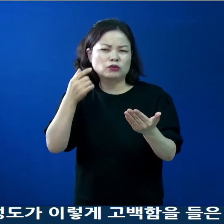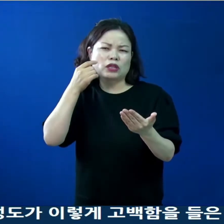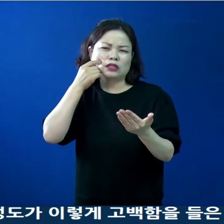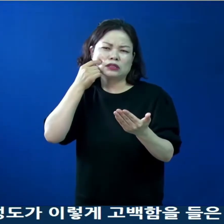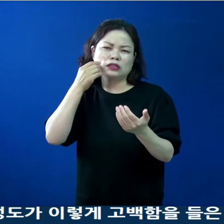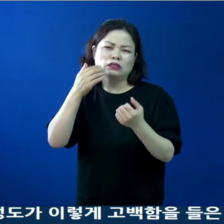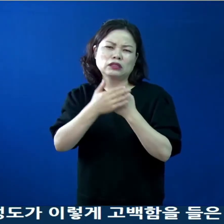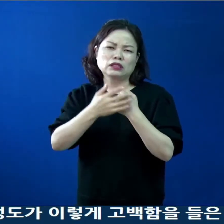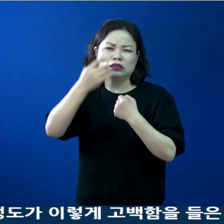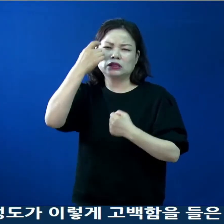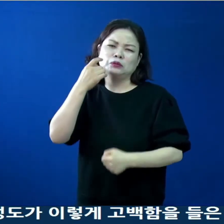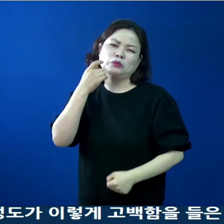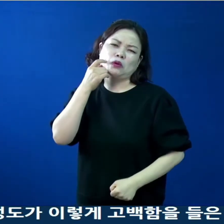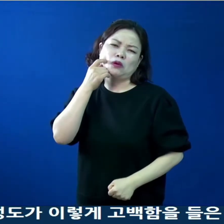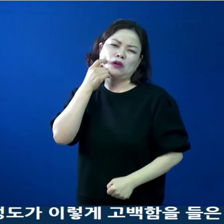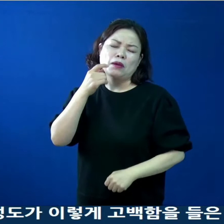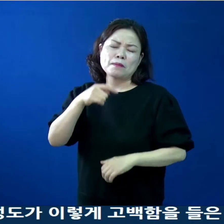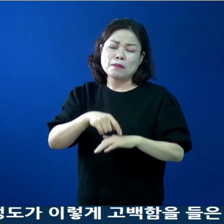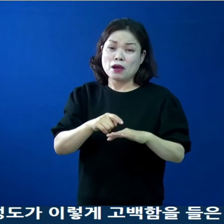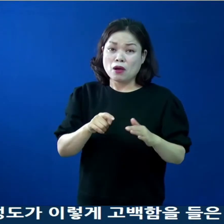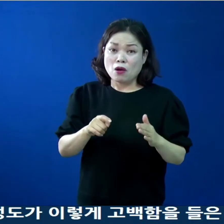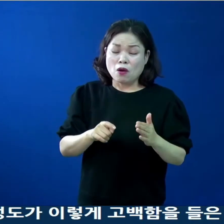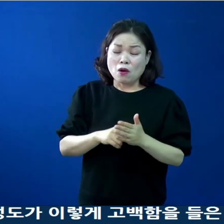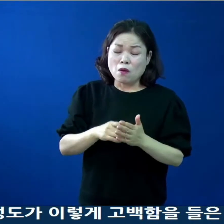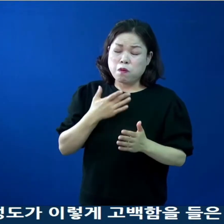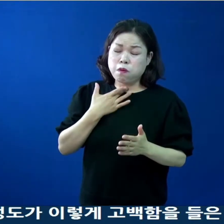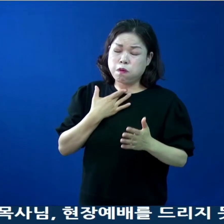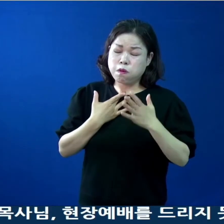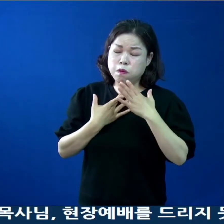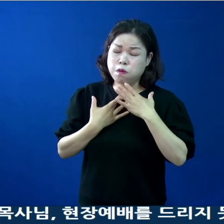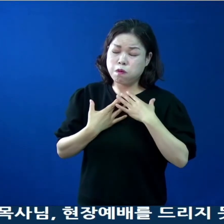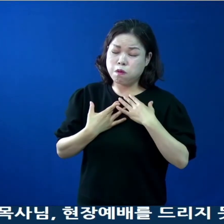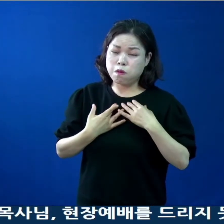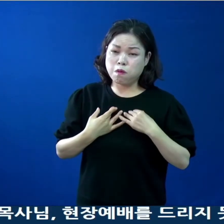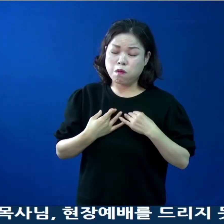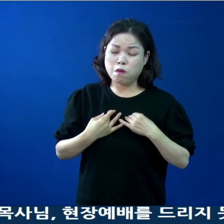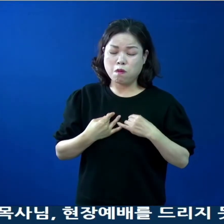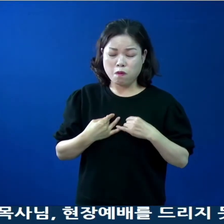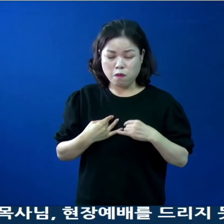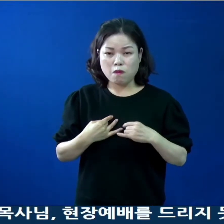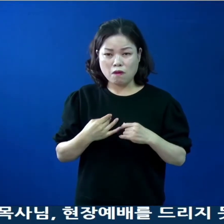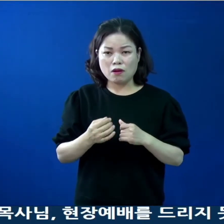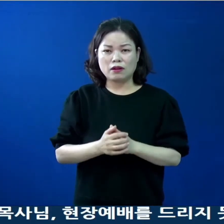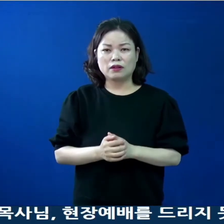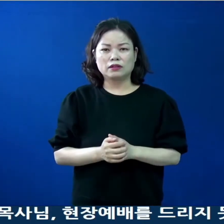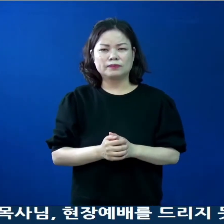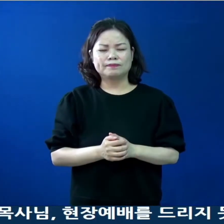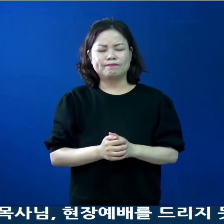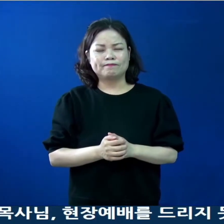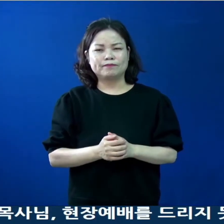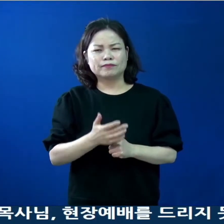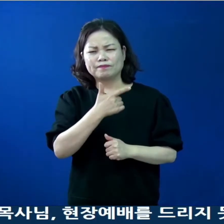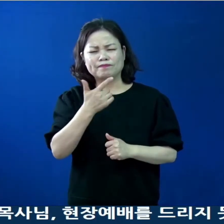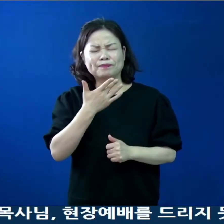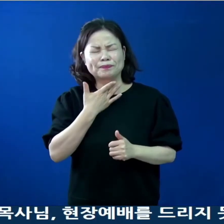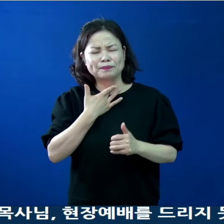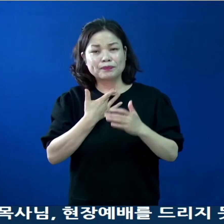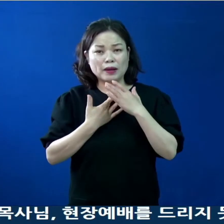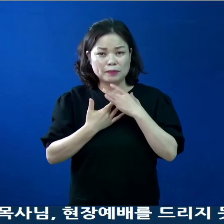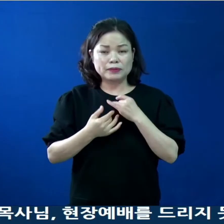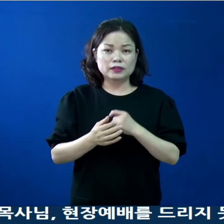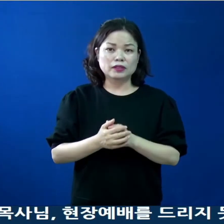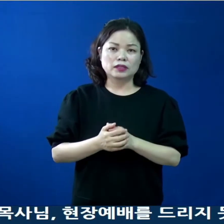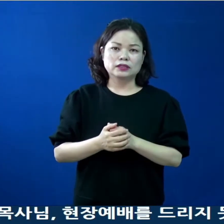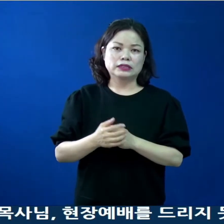느껴지지 않습니다. 제 마음이 얼마나 갈망하는 마음이 많이 생겨났는지 모르겠습니다 라고 고백하는 것을